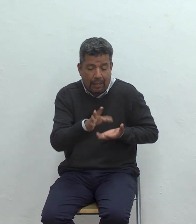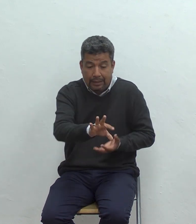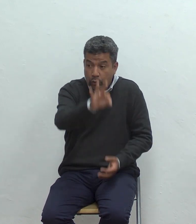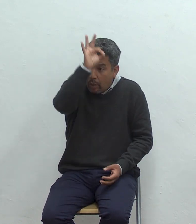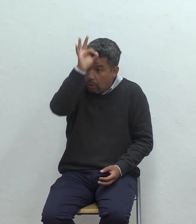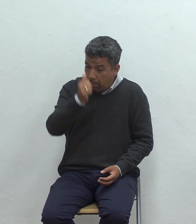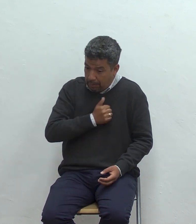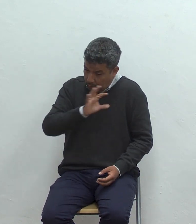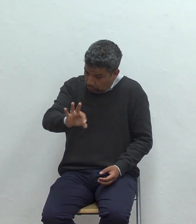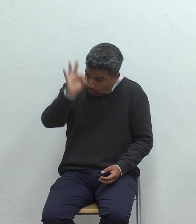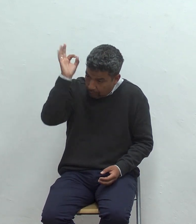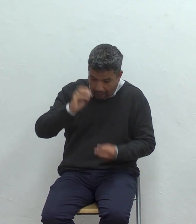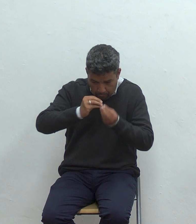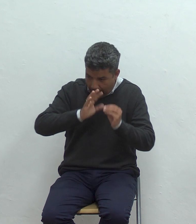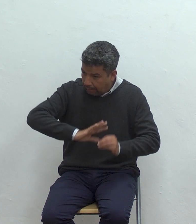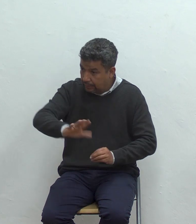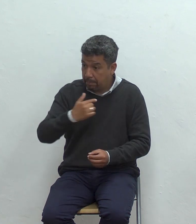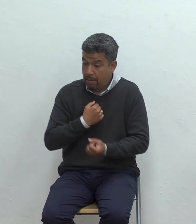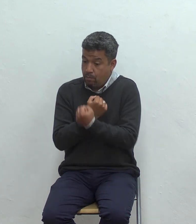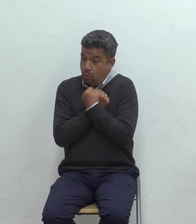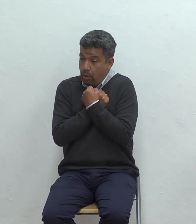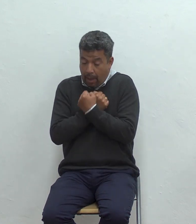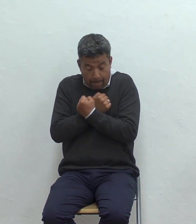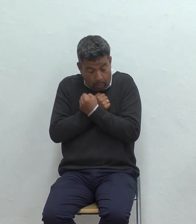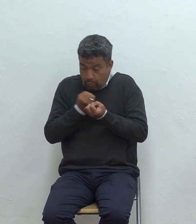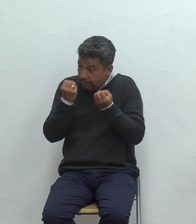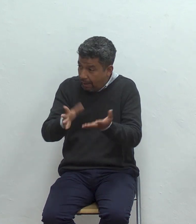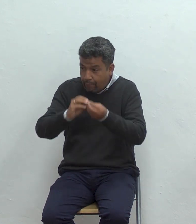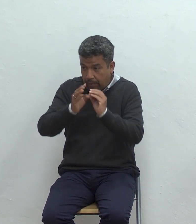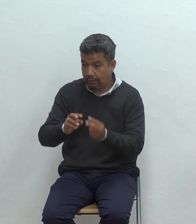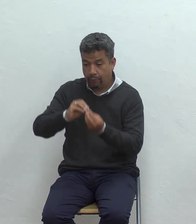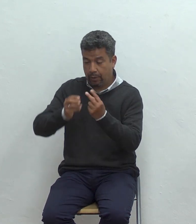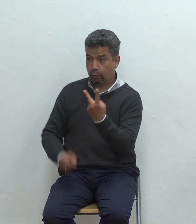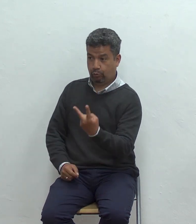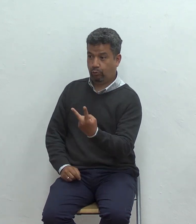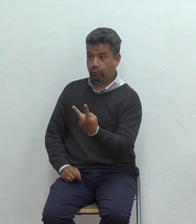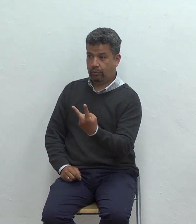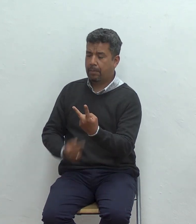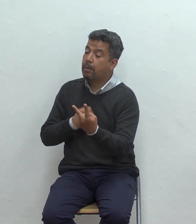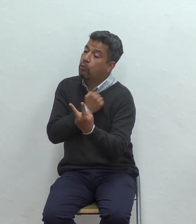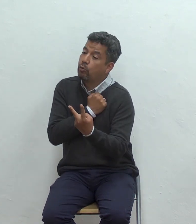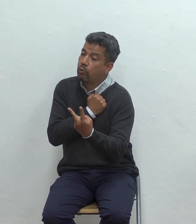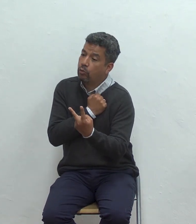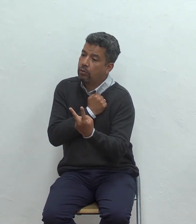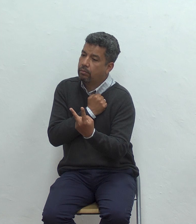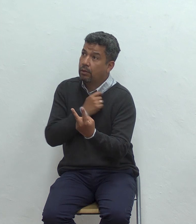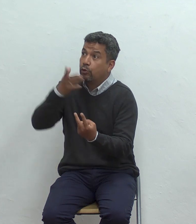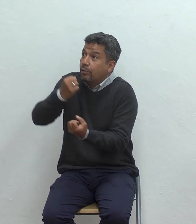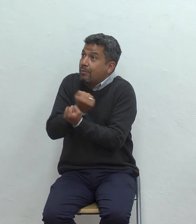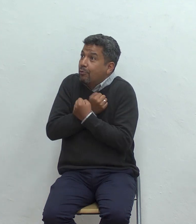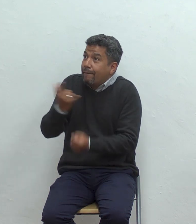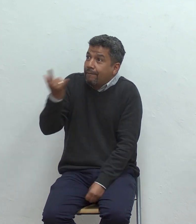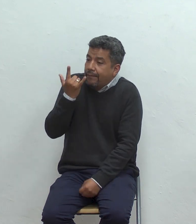Escógelo. Así, mi amor y mi amor. ¿Sí? De las dos maneras. Mi amor, Él nos ama.